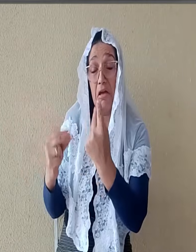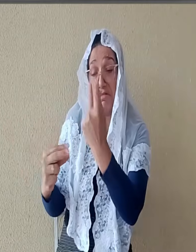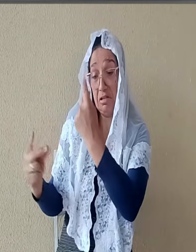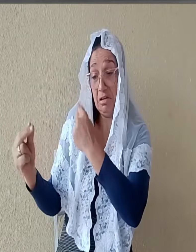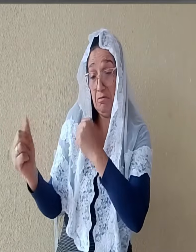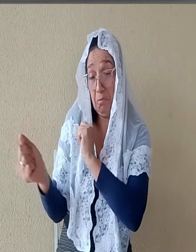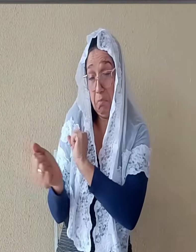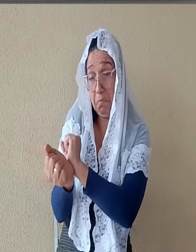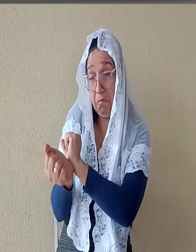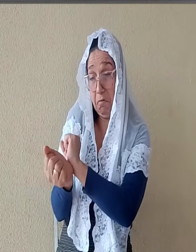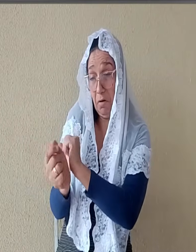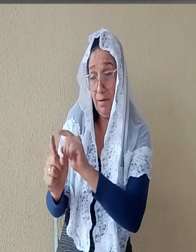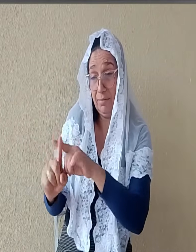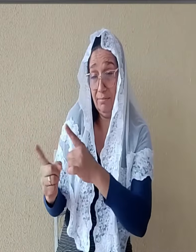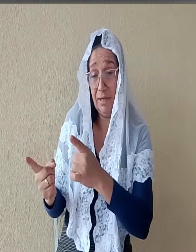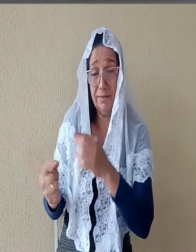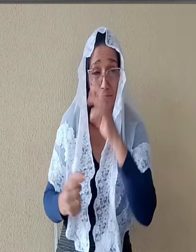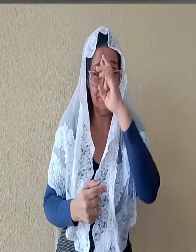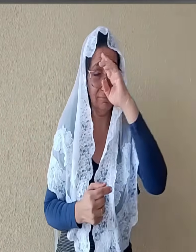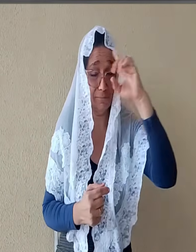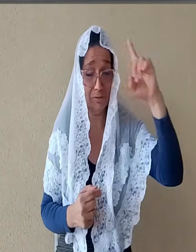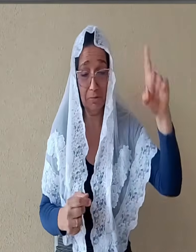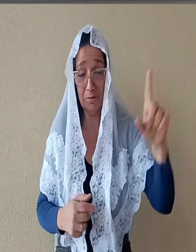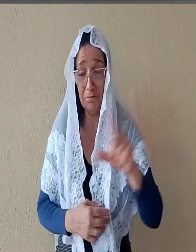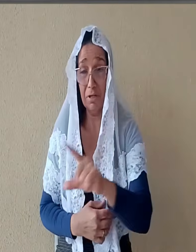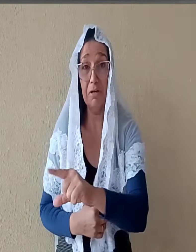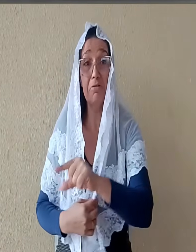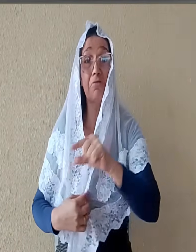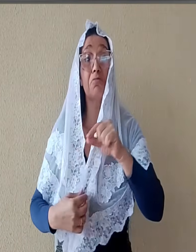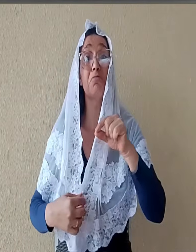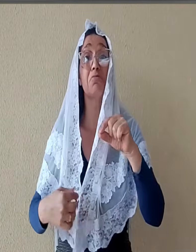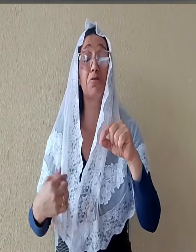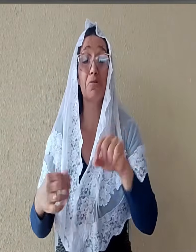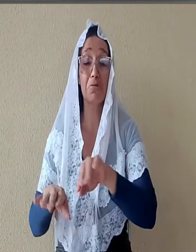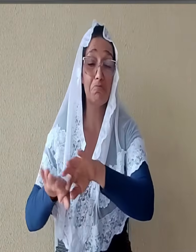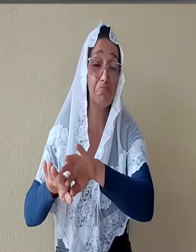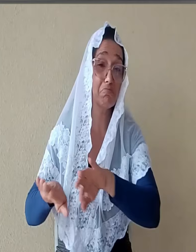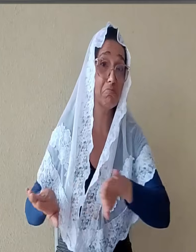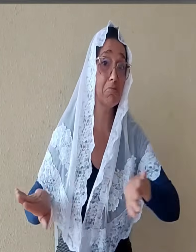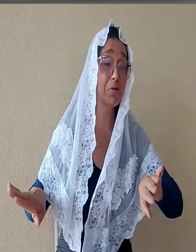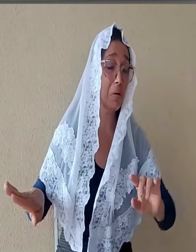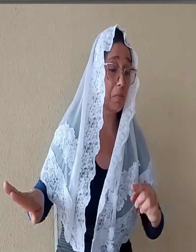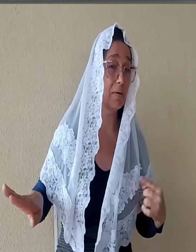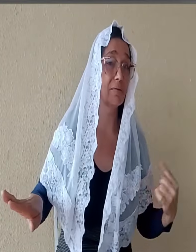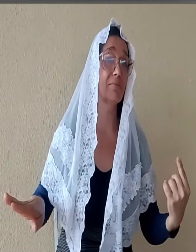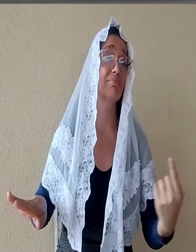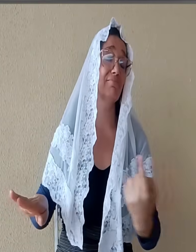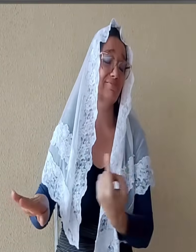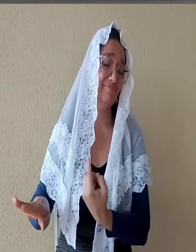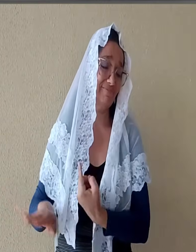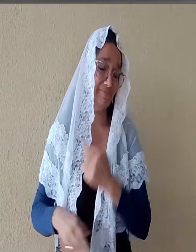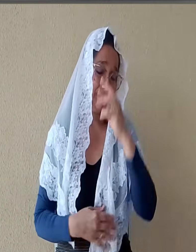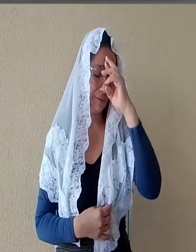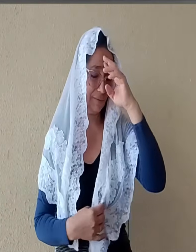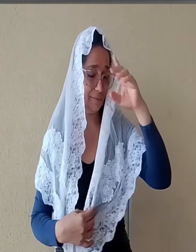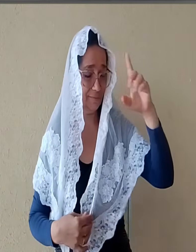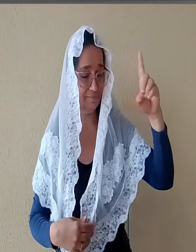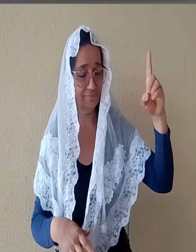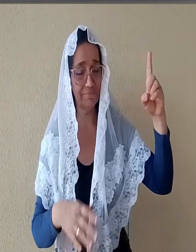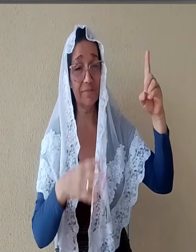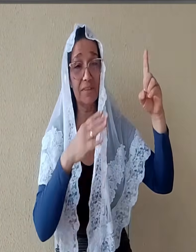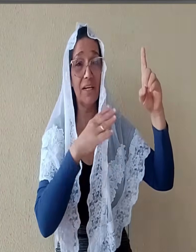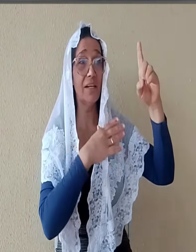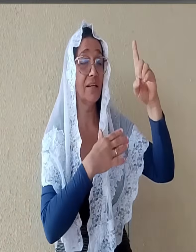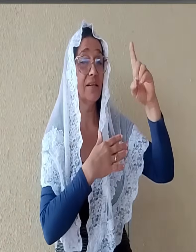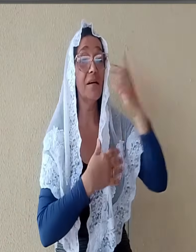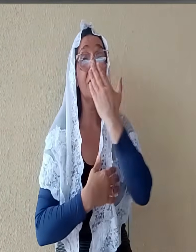uma vez, irmão, se nós for fiel até o fim, ele vai honrar com a promessa que ele fez conosco. Bendito é o nome do Senhor, irmão. No